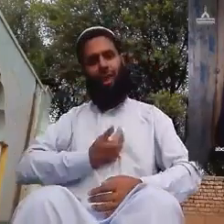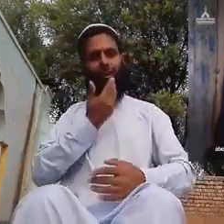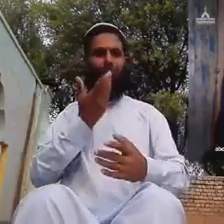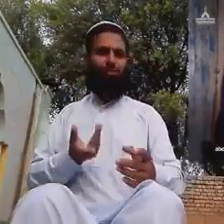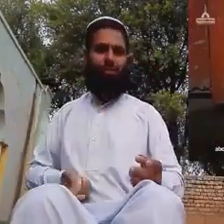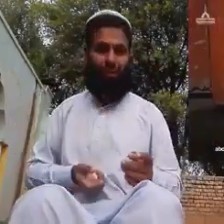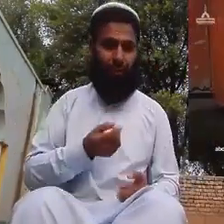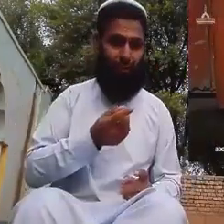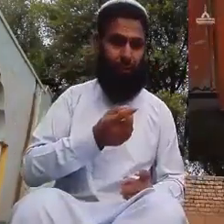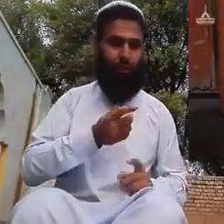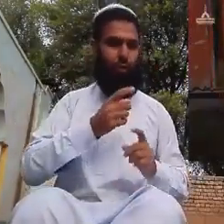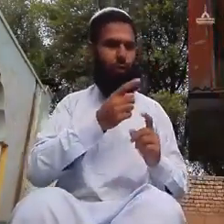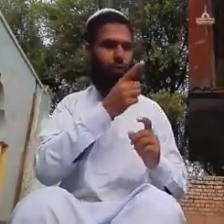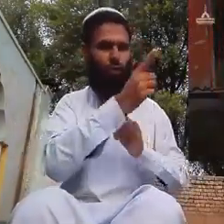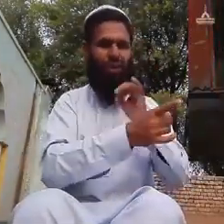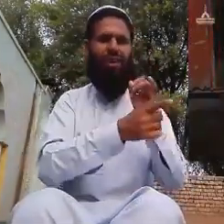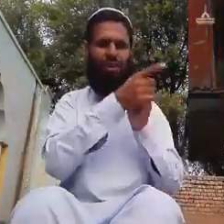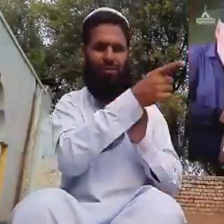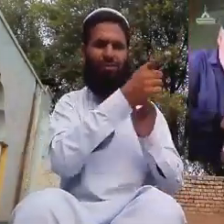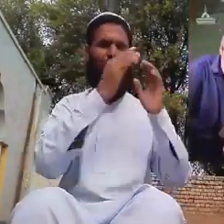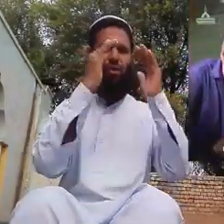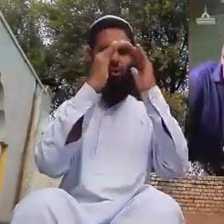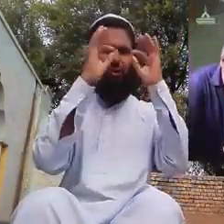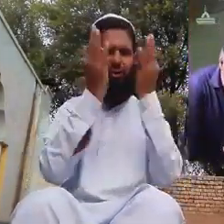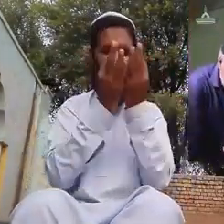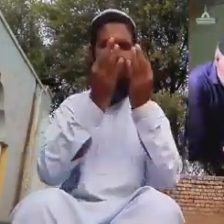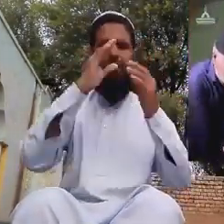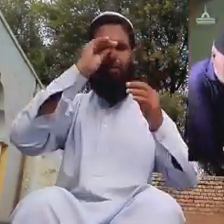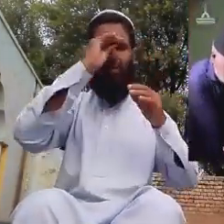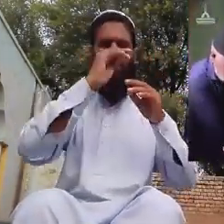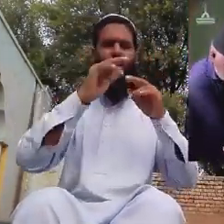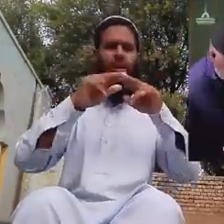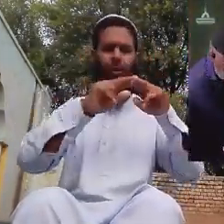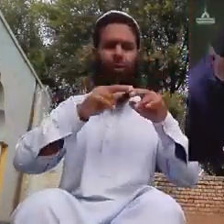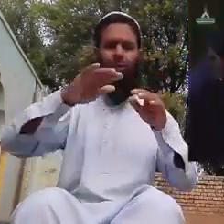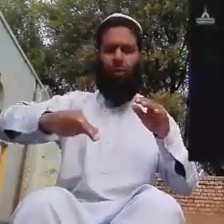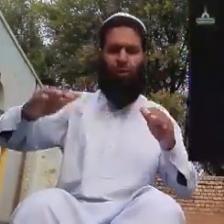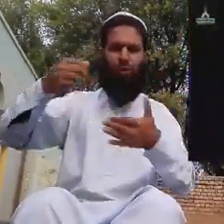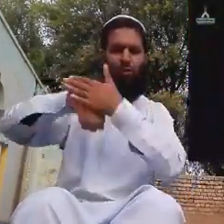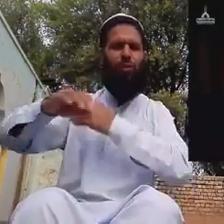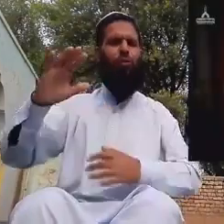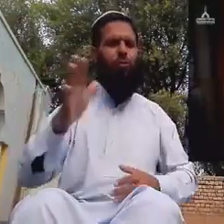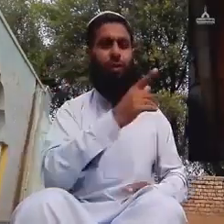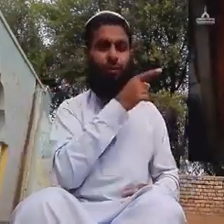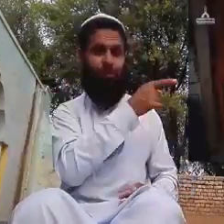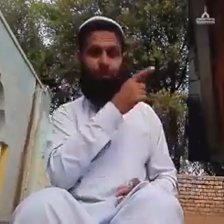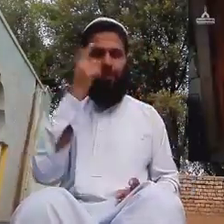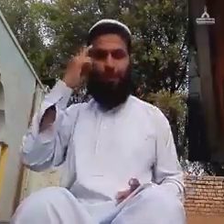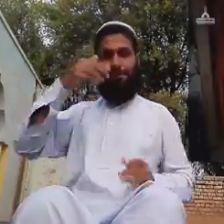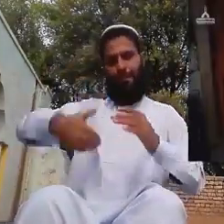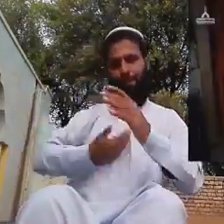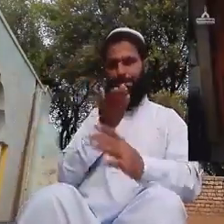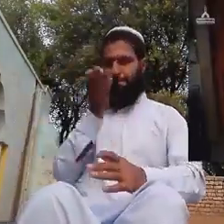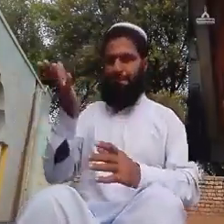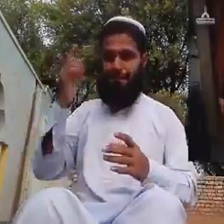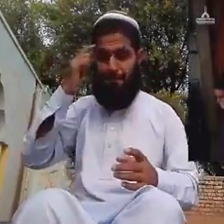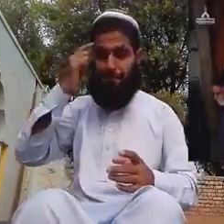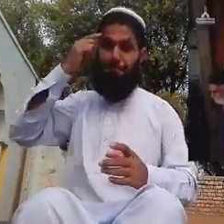दूंगा। दरवाजा खुलने पर शोहर ने थैला घर में रखा और चुपचाप वहां से चल दिया। पीछे बीवी ने